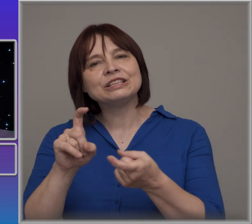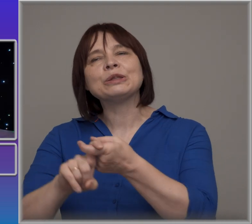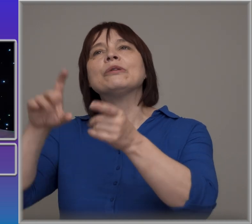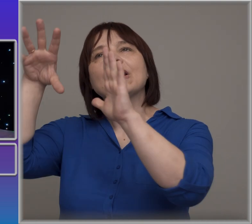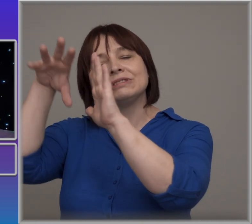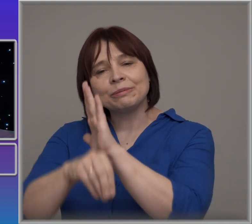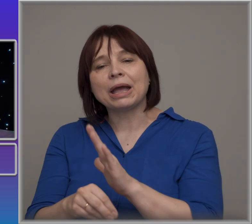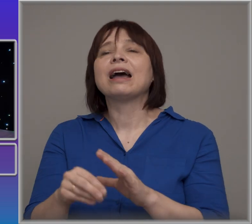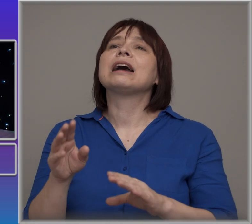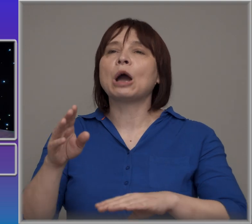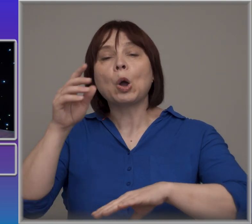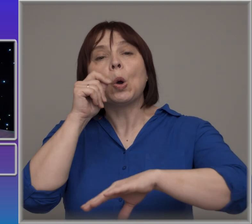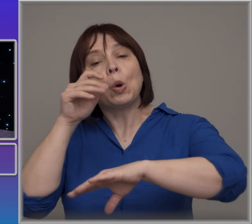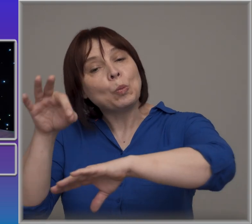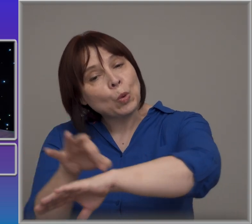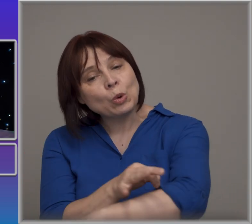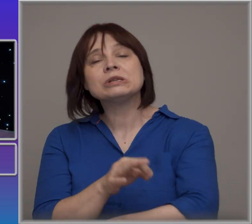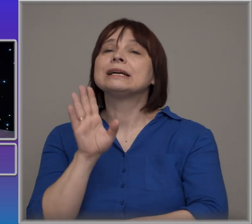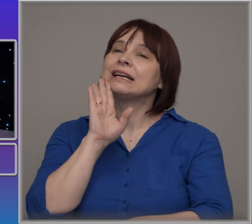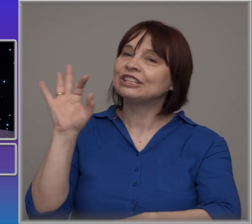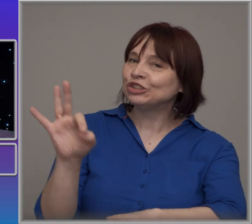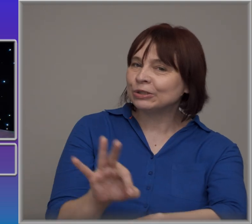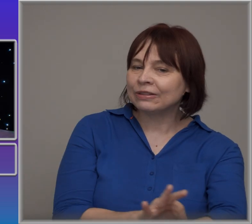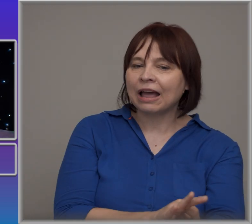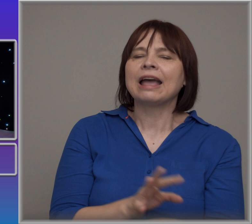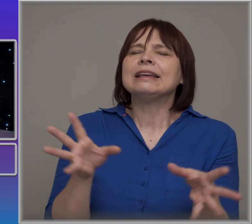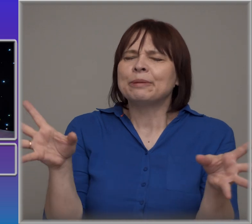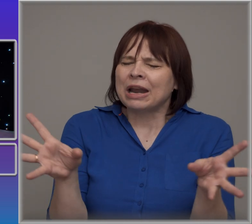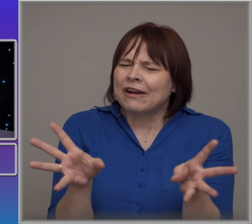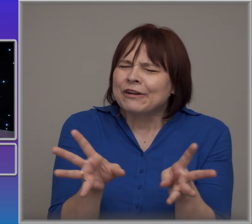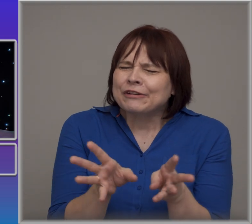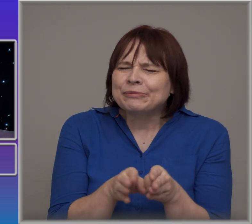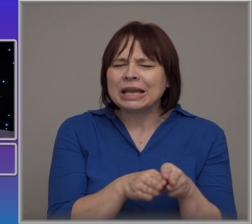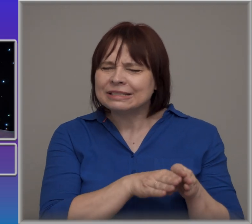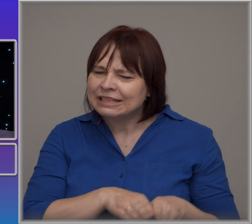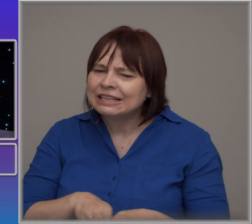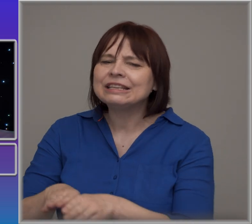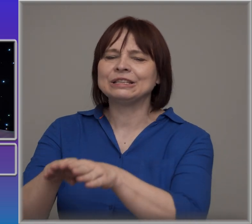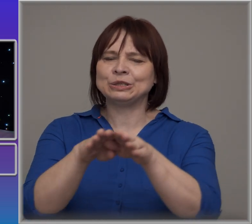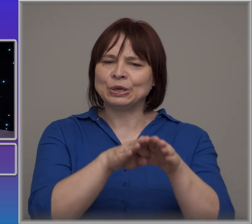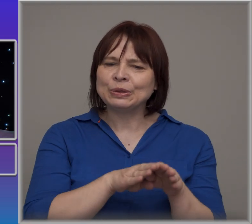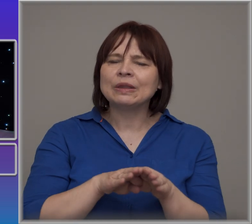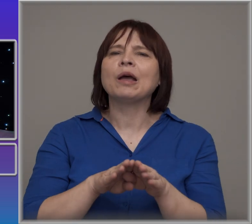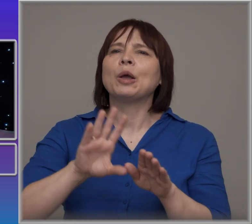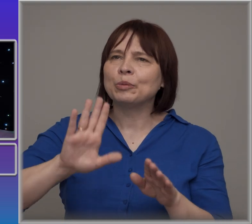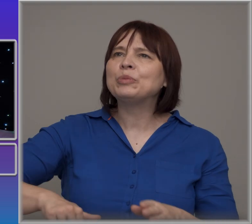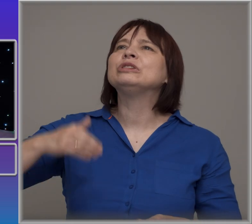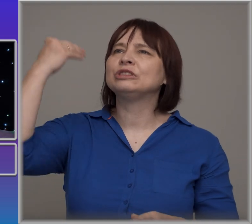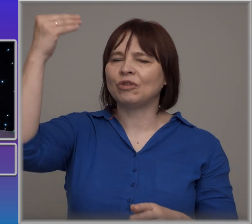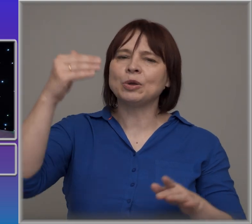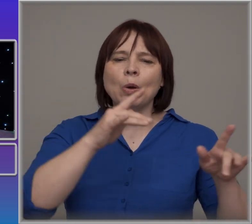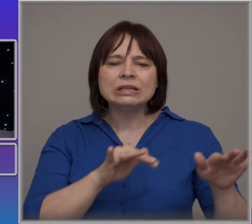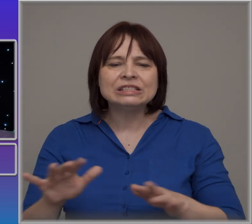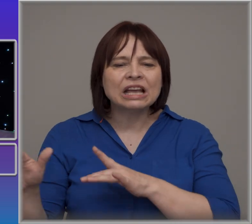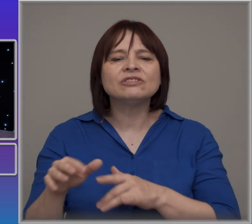совершаешь. Совершаешь, Господь, строя жизни людей. Во имя Иисуса Христа благодарим Тебя, Господь, за то, что есть эти драгоценные